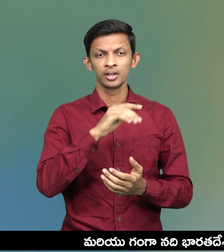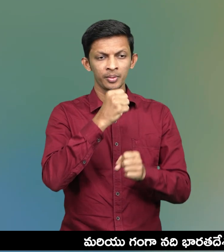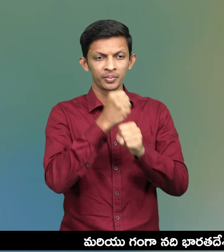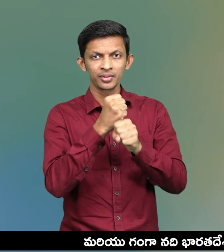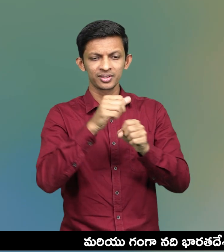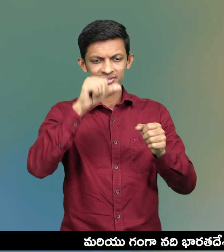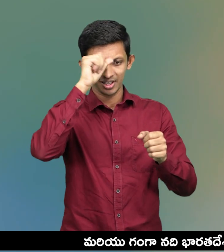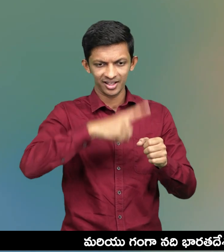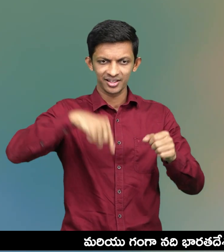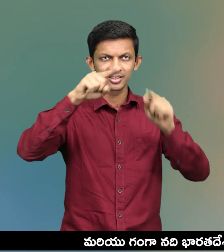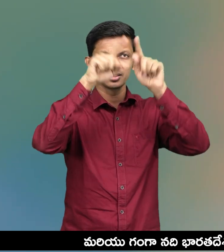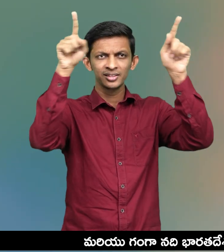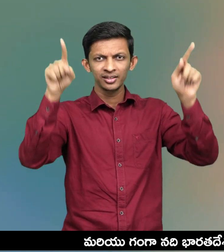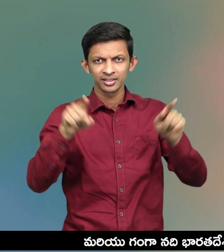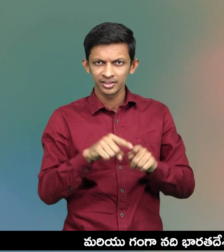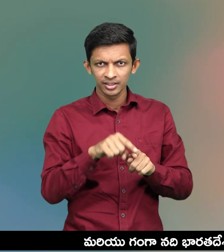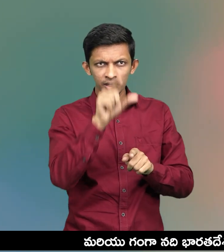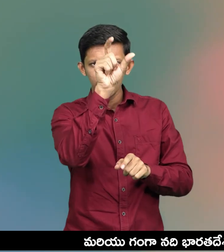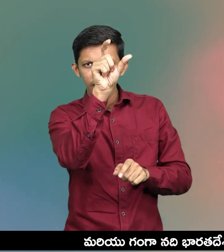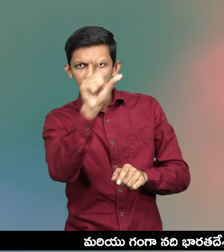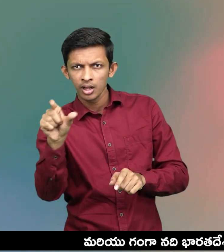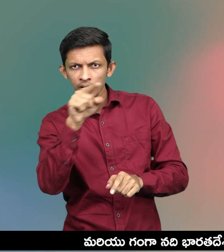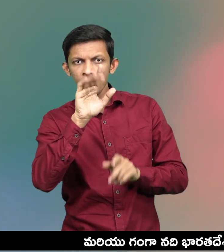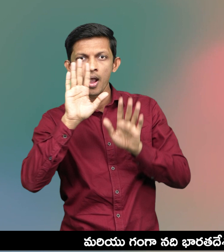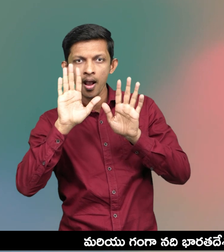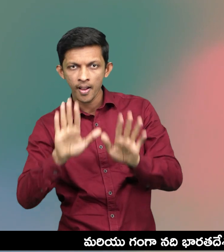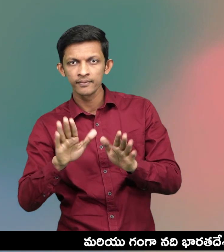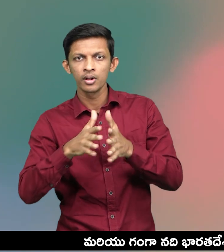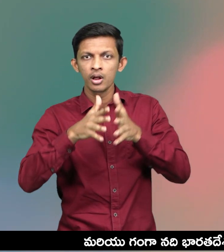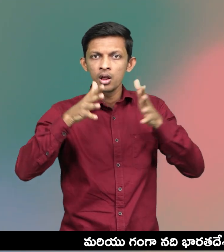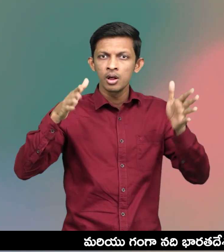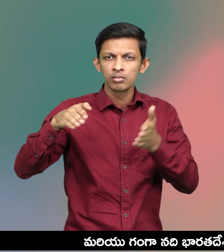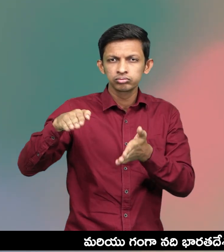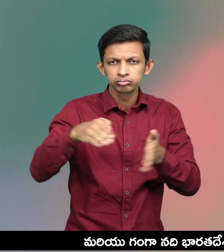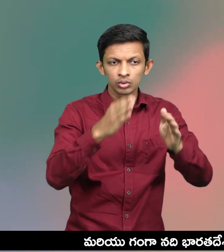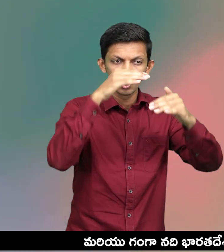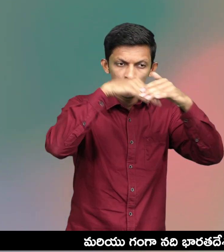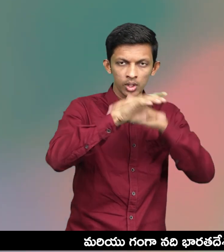మరియు గంగానది భారతదేశంలో అతిపెద్ద నదీ పరివాహక ప్రాంతం ఉంది.